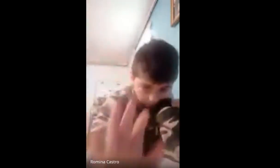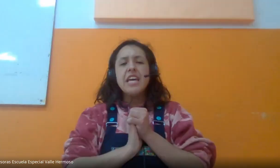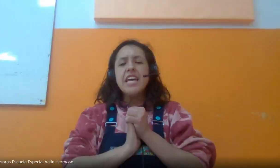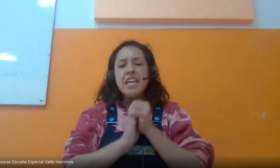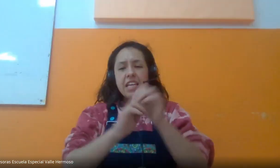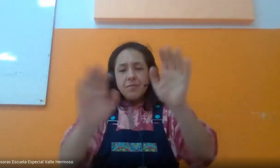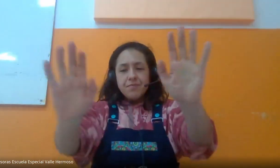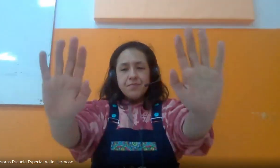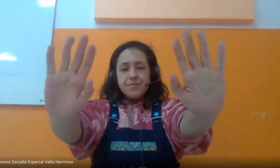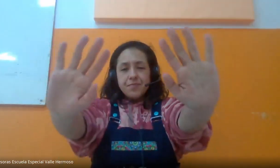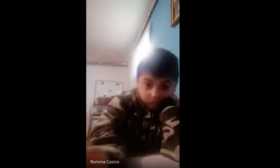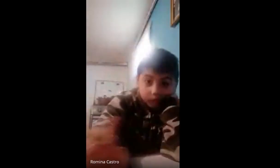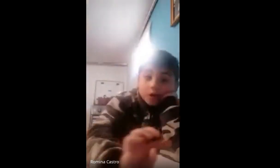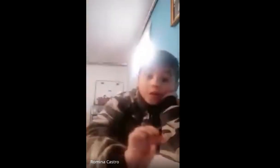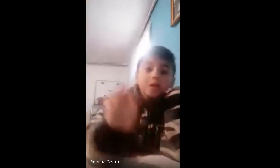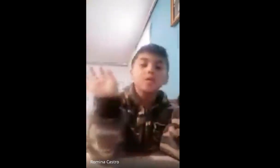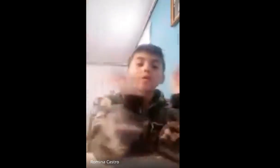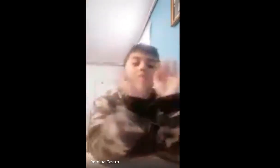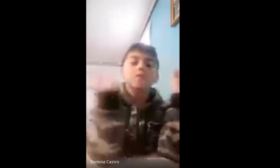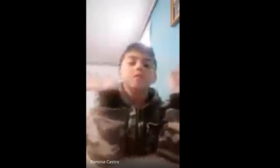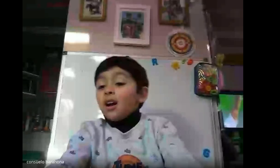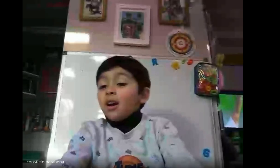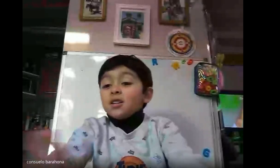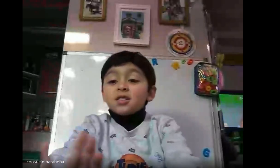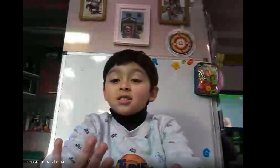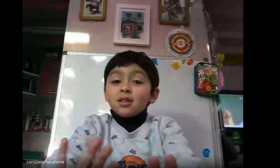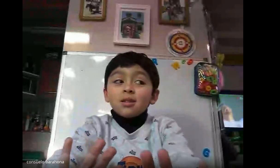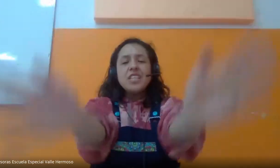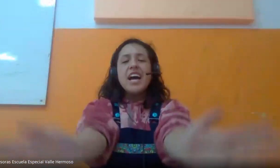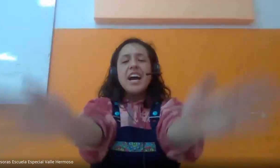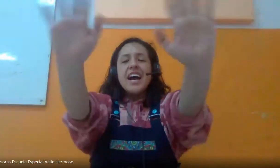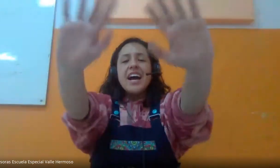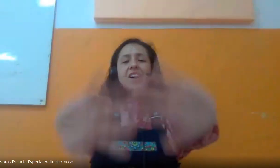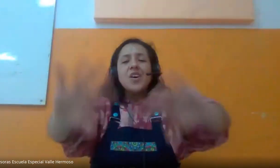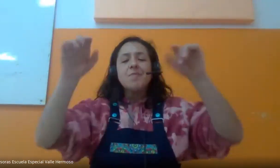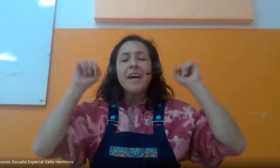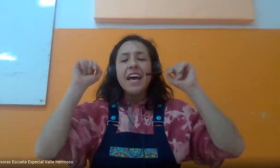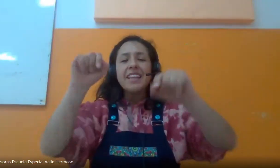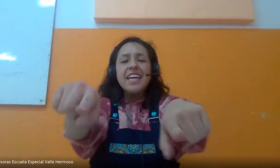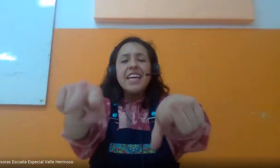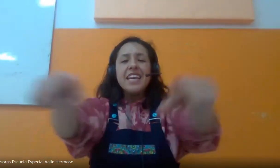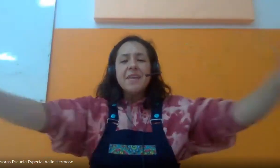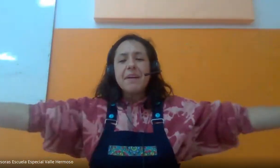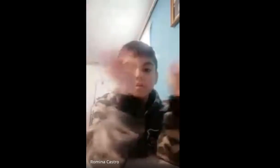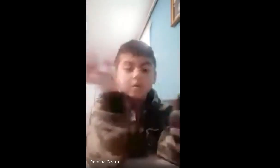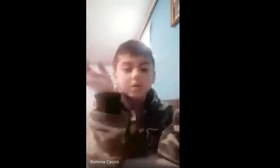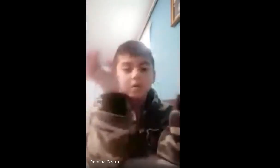Y chao. Chao. Chao. Chao para ti y para mí.